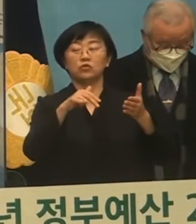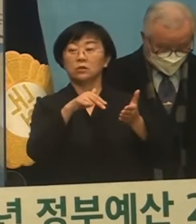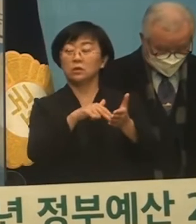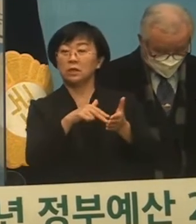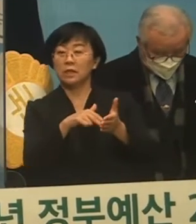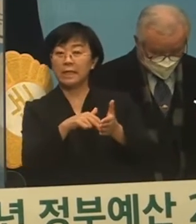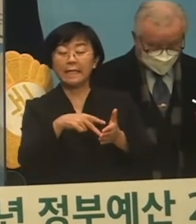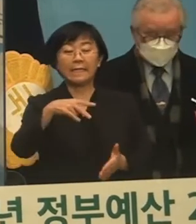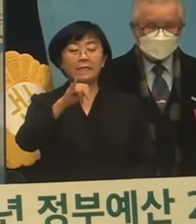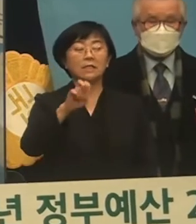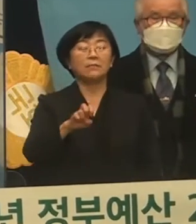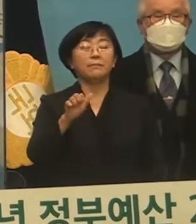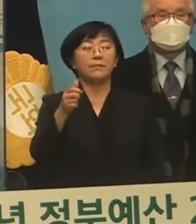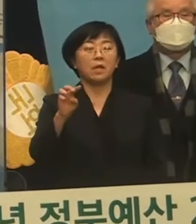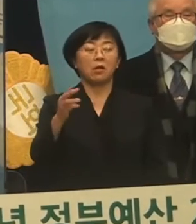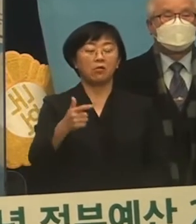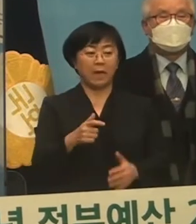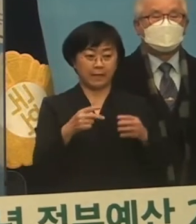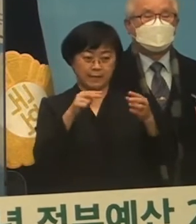국립심내혈관센터가